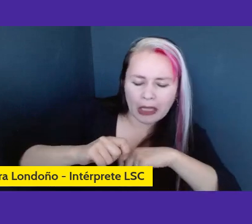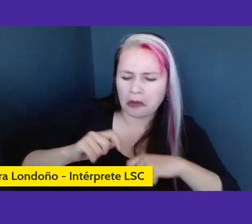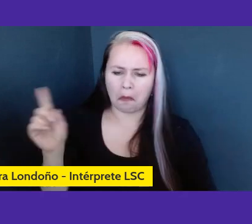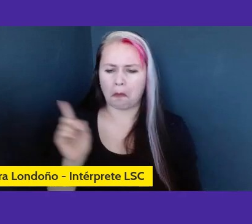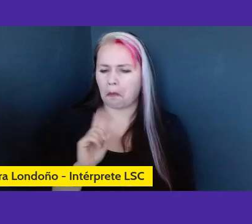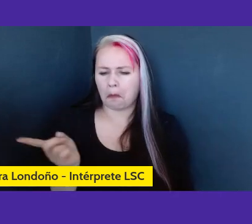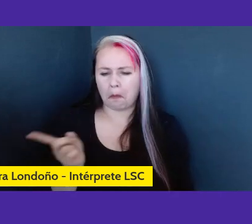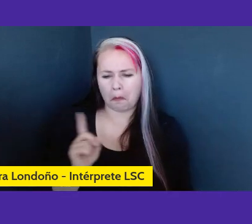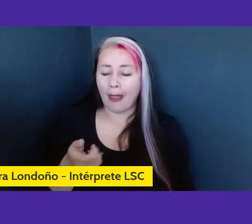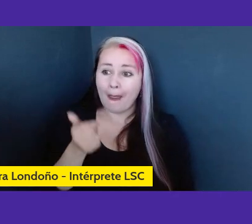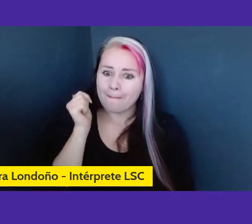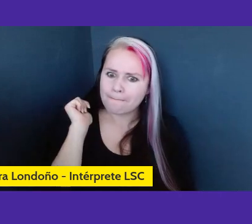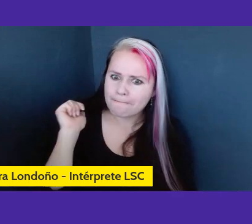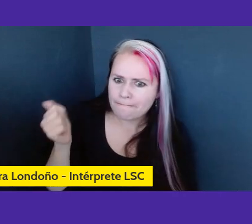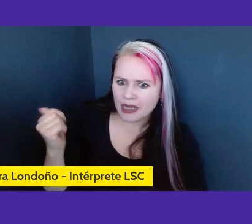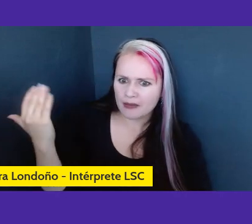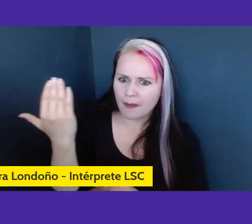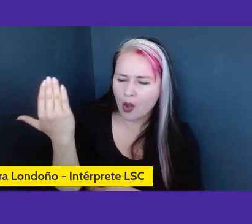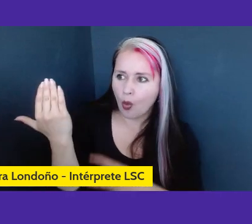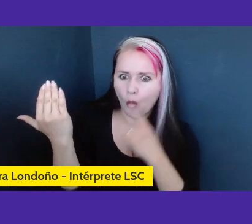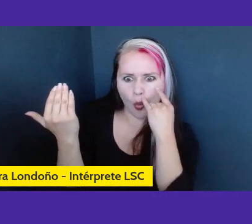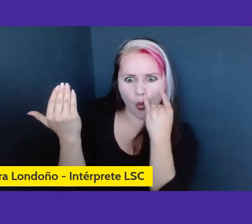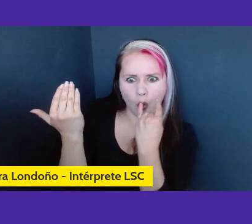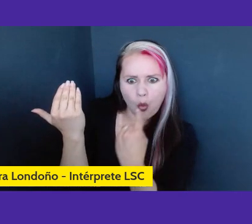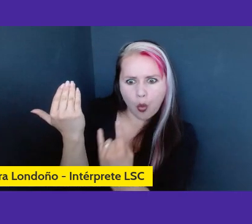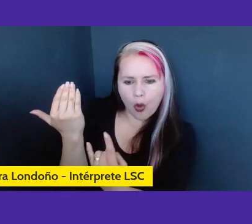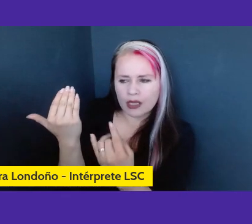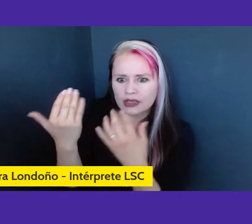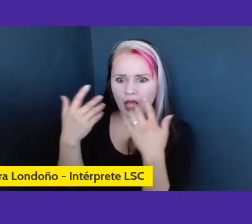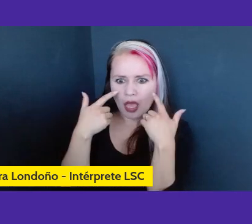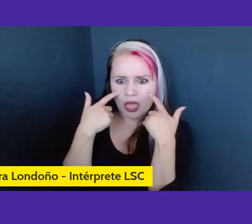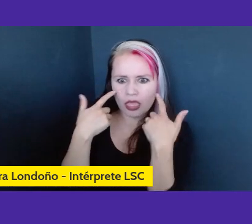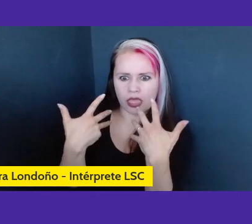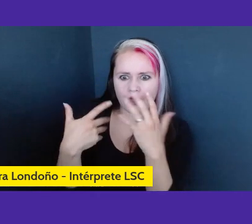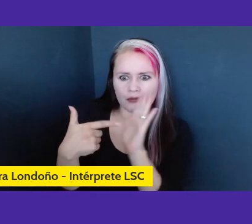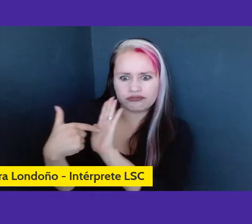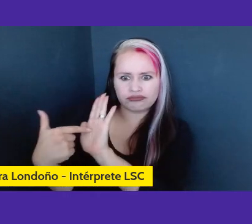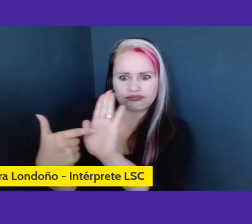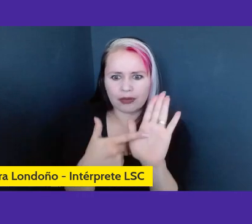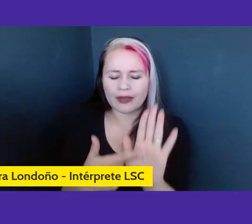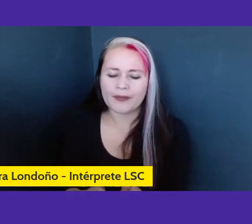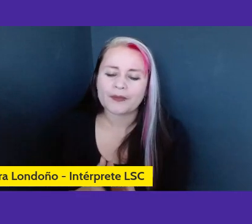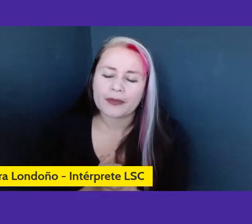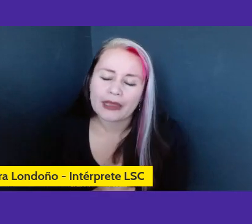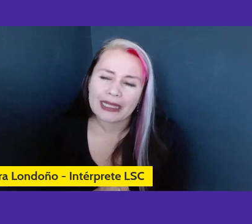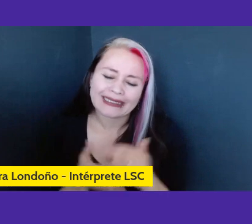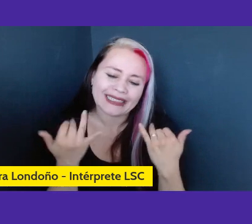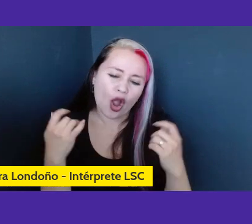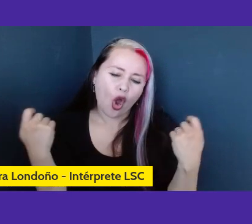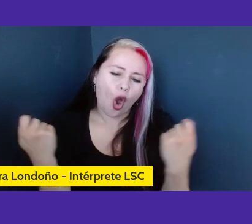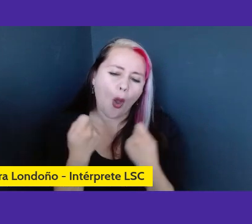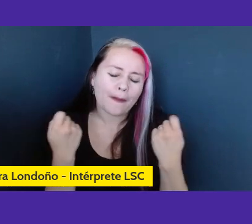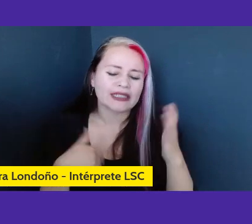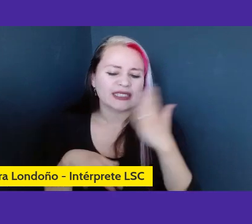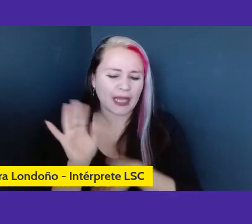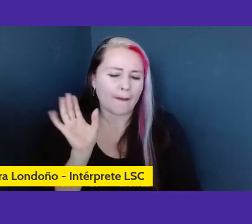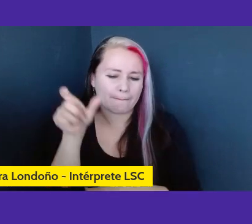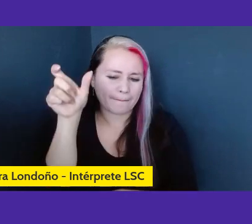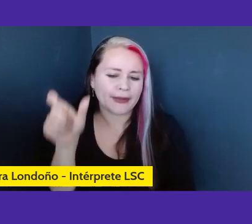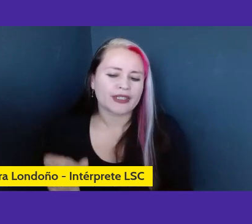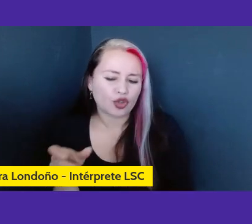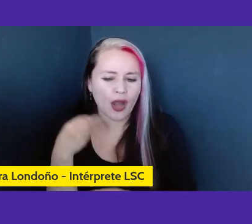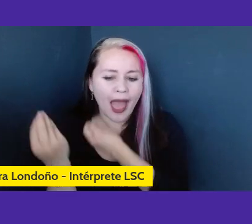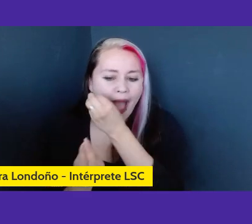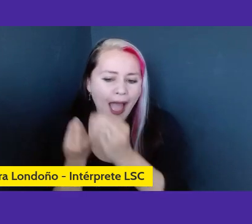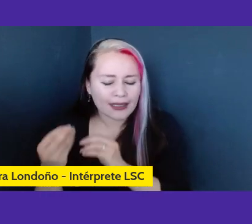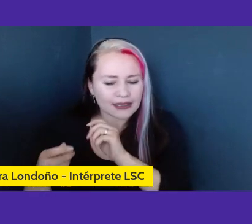o visualizable la película. Ahí las comerciales es una decisión más de productor, pero, por ejemplo, nosotros con las